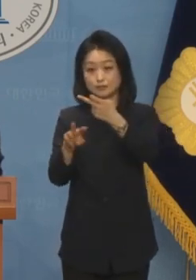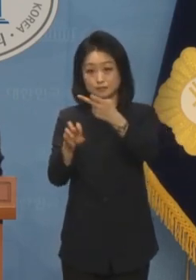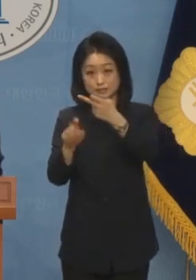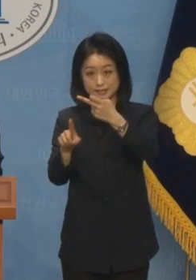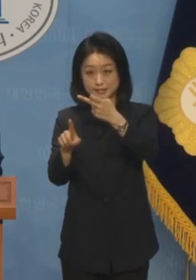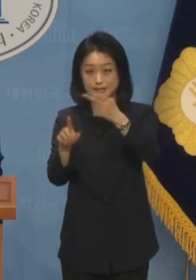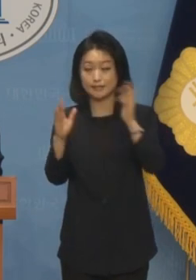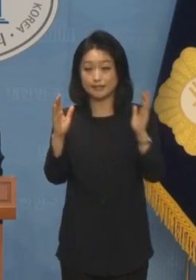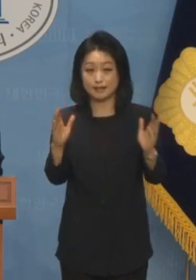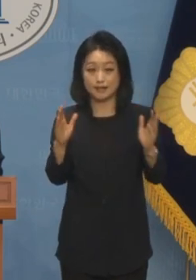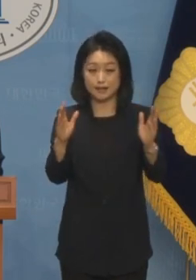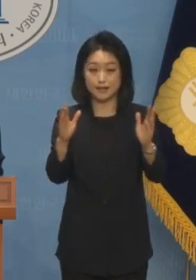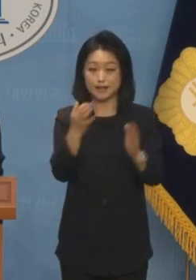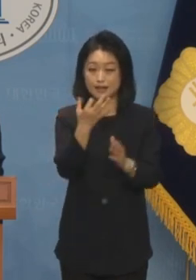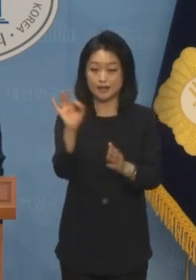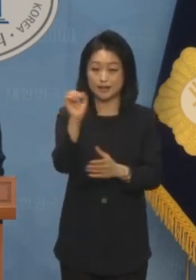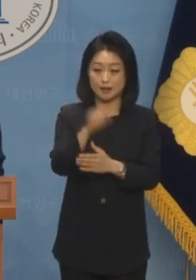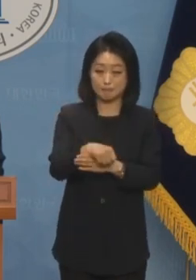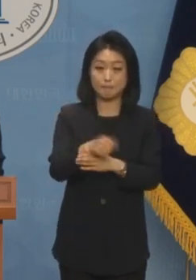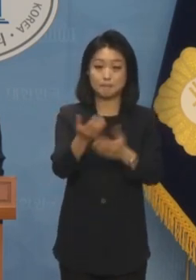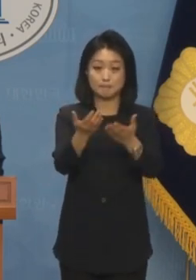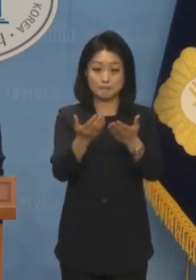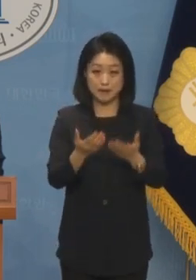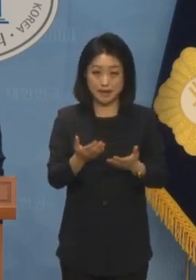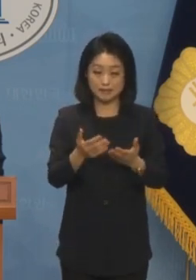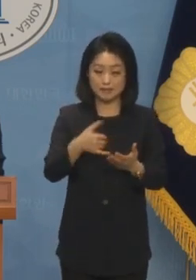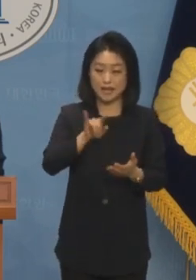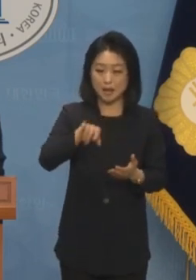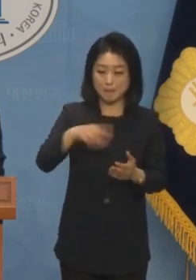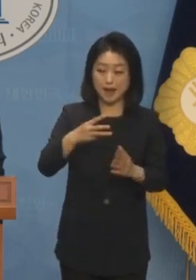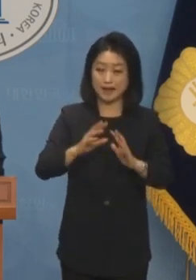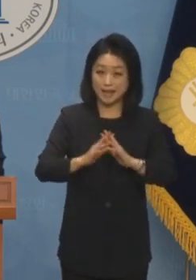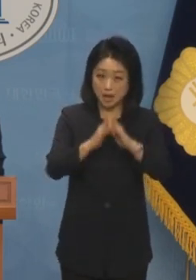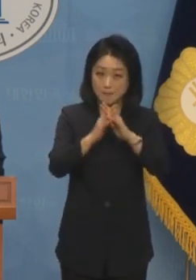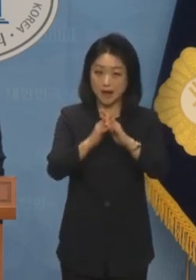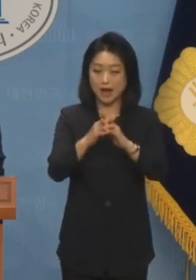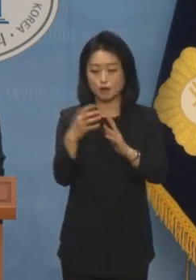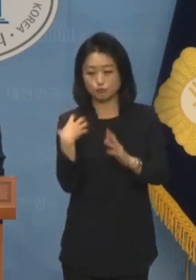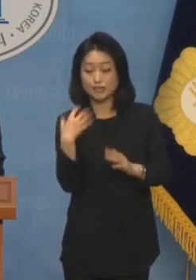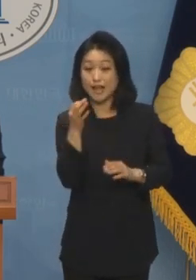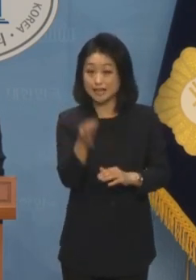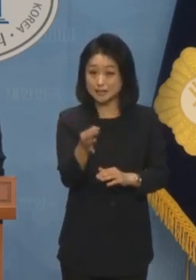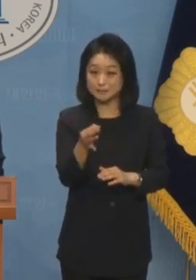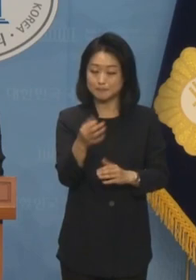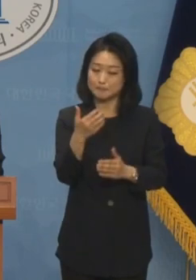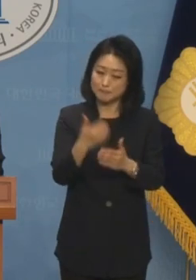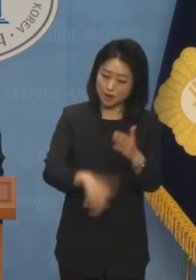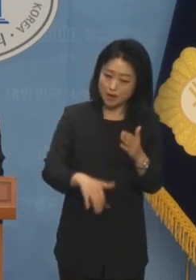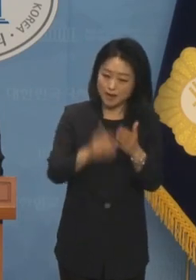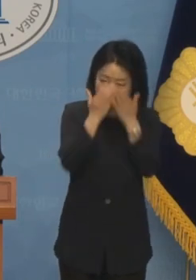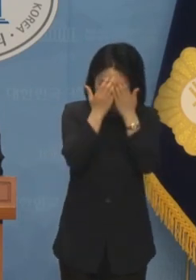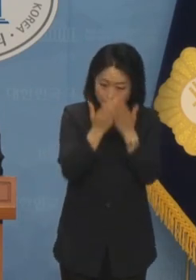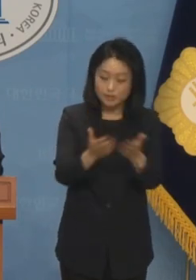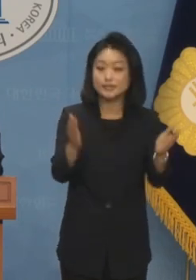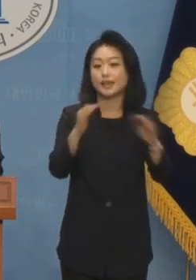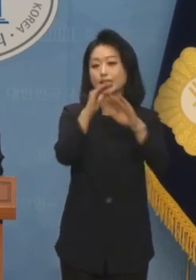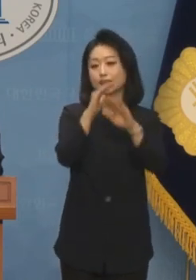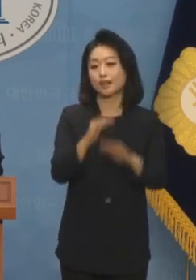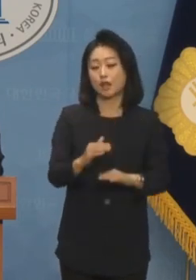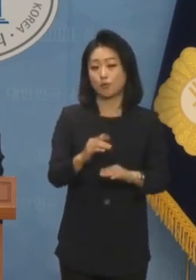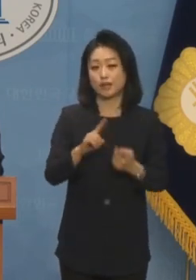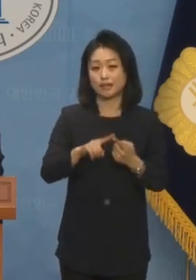31일까지 인가받은 개발부담금 부과 대상 사업에 대해 개발부담금을 경감 또는 면제하는 내용의